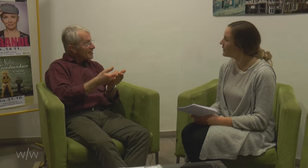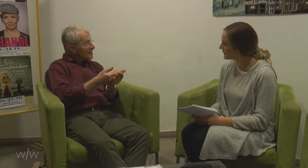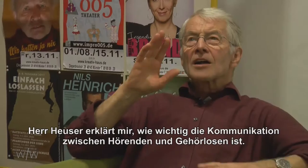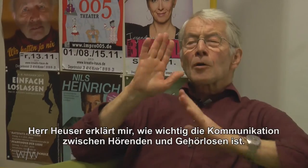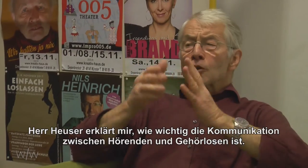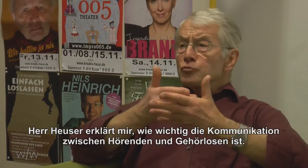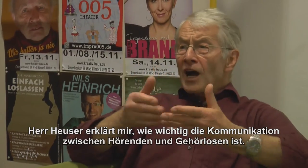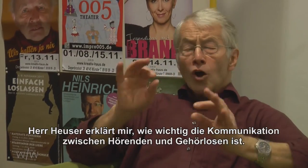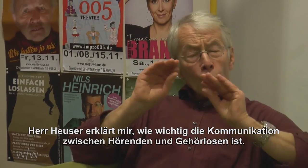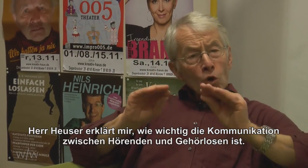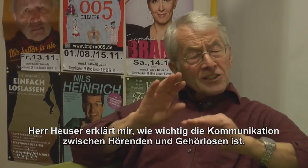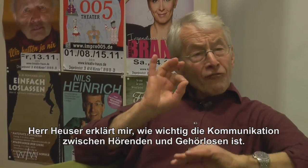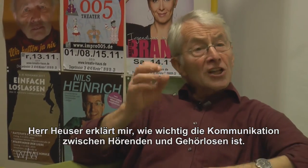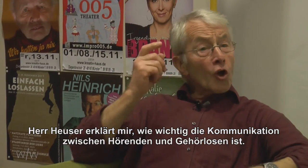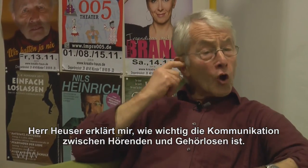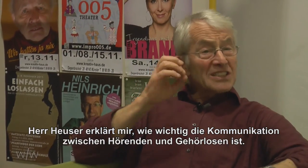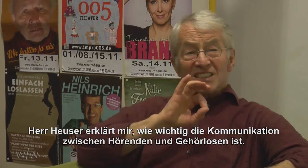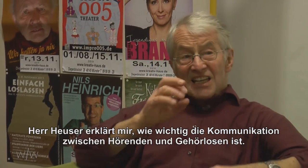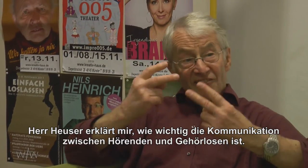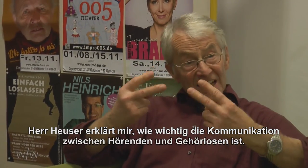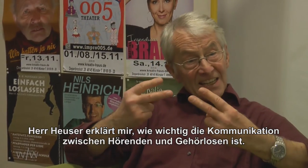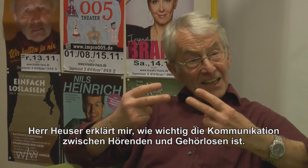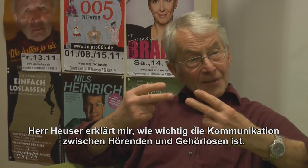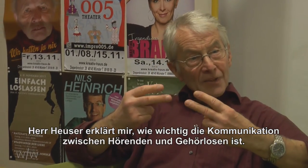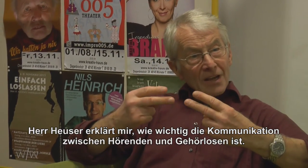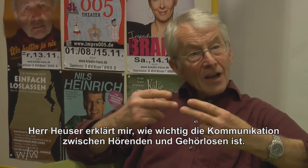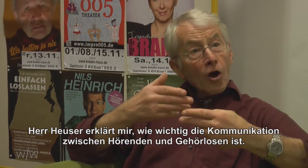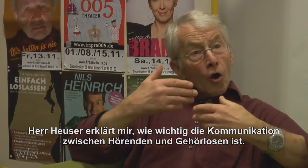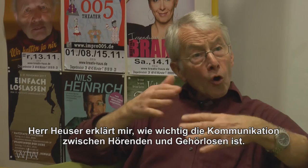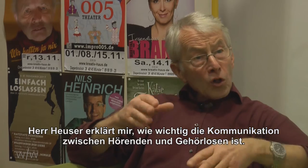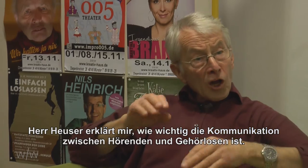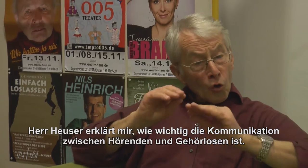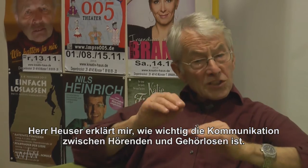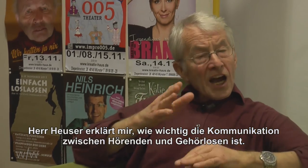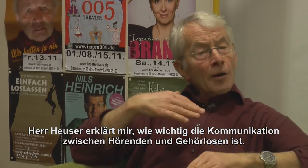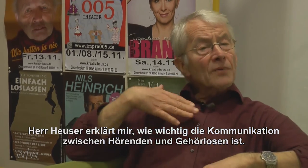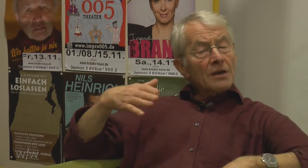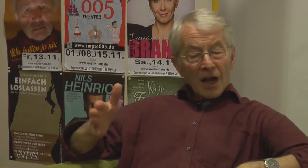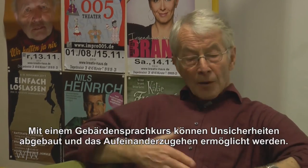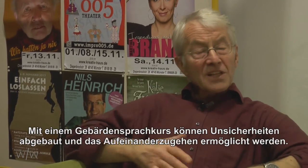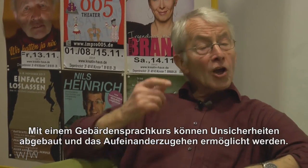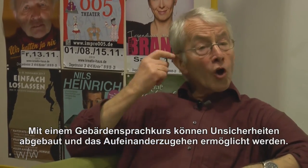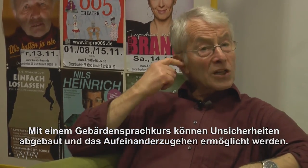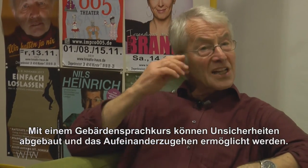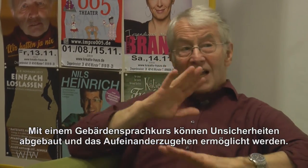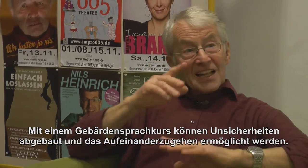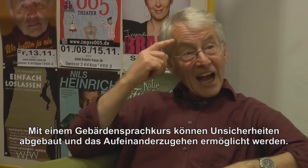Herr Häuser erklärt mir, wie wichtig die Kommunikation zwischen Hörenden und Gehörlosen ist. Mit einem Gebärdensprachkurs